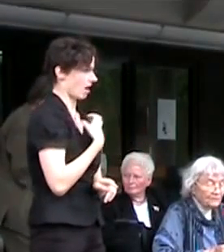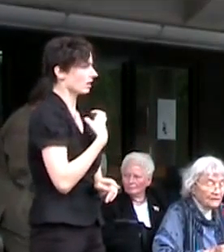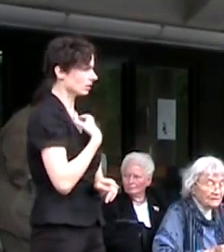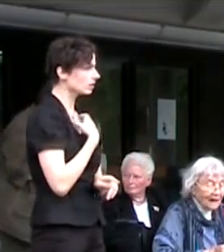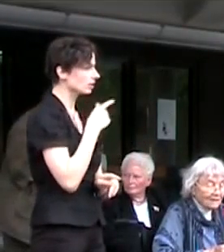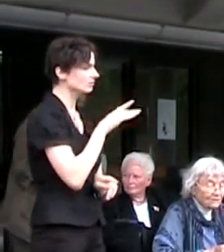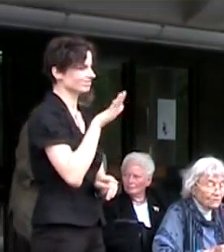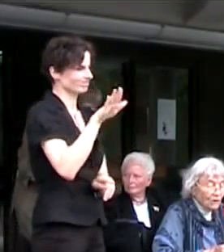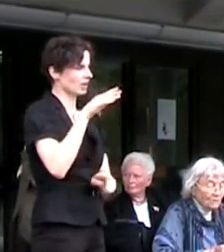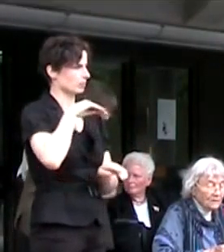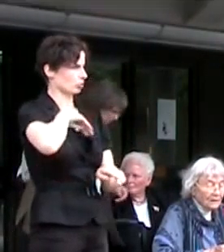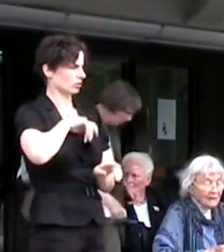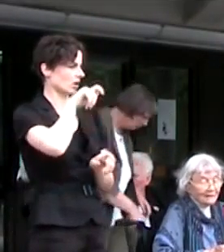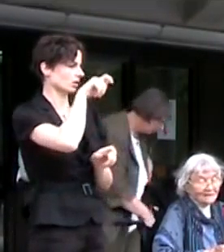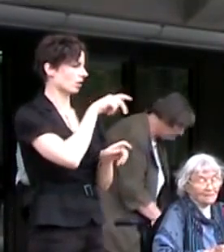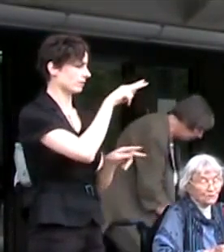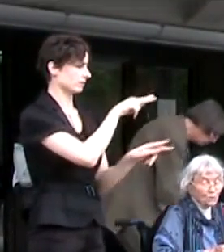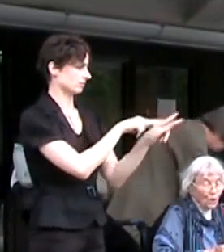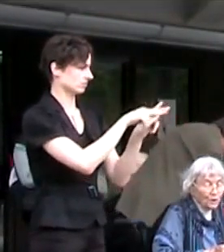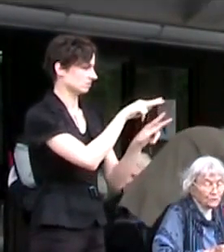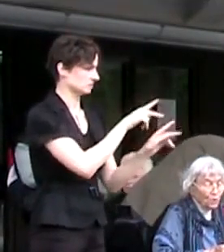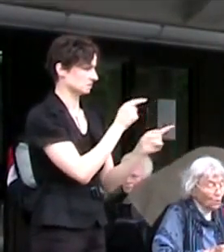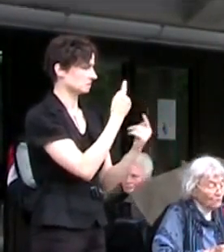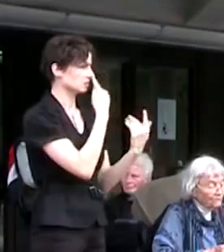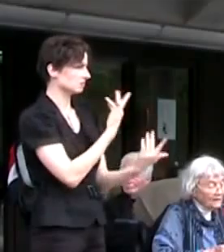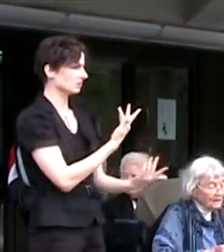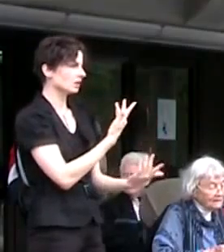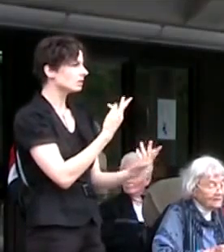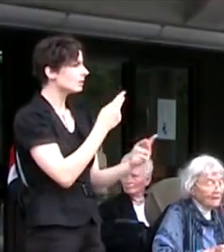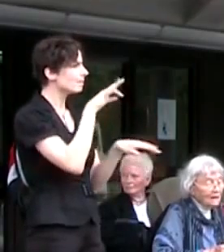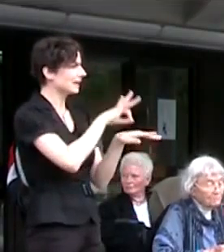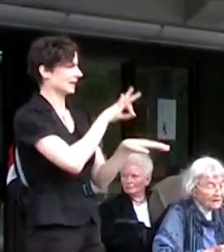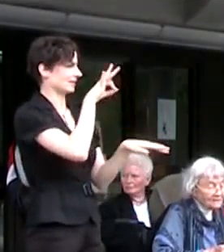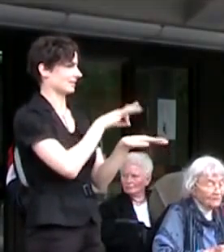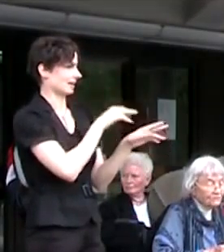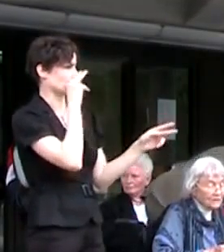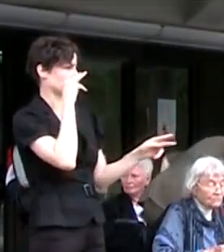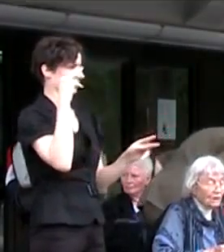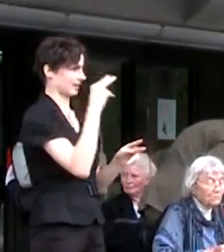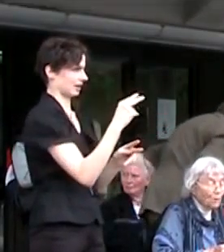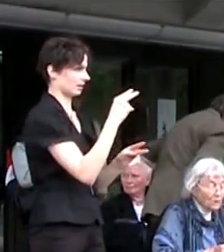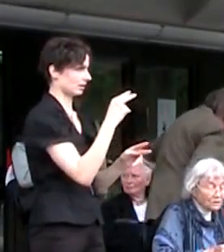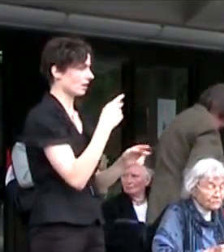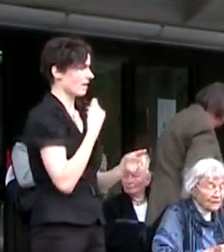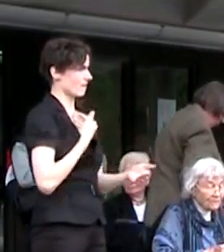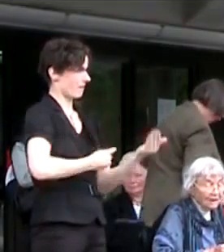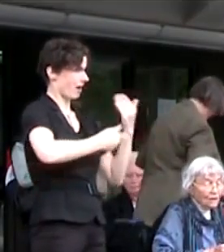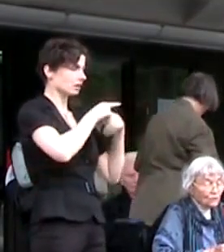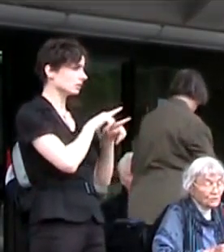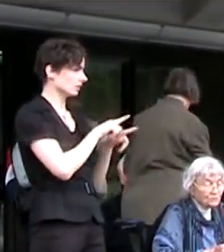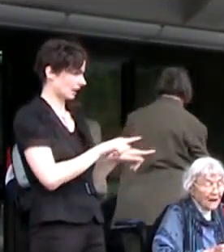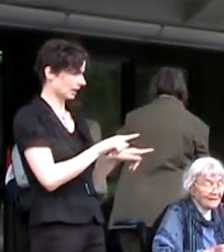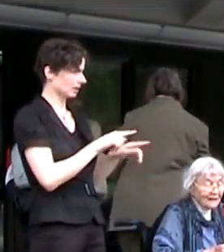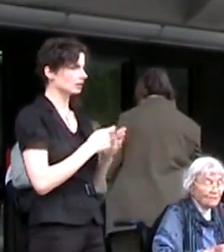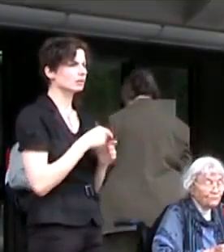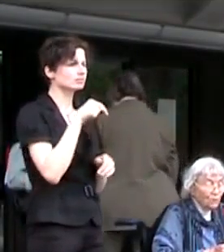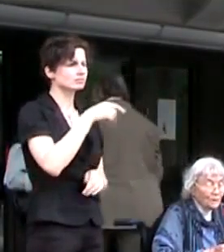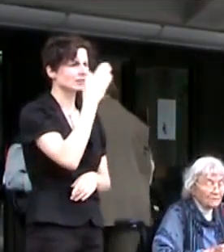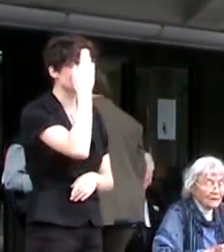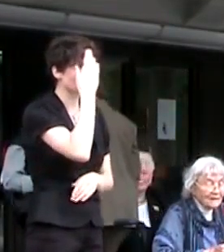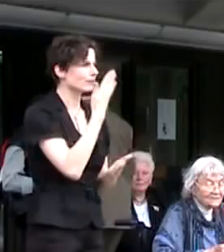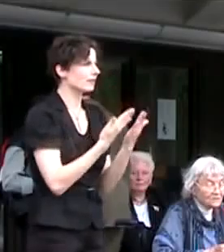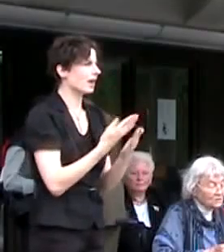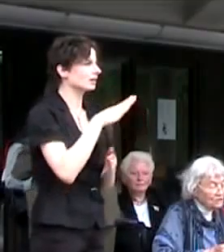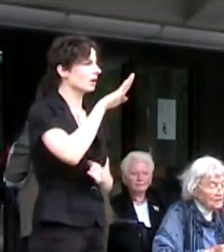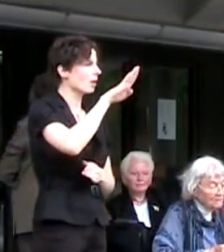aber auf den Gedanken kommen, dass der bis heute hochverehrte Pastor Fritz von Bodelschwingh schon 2 Jahre vor